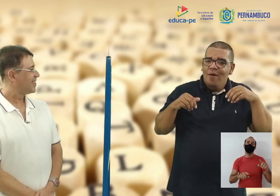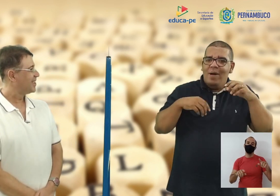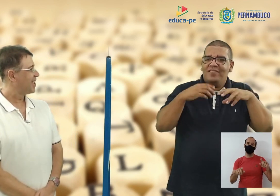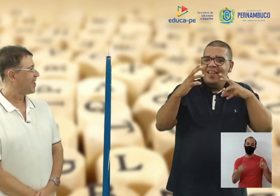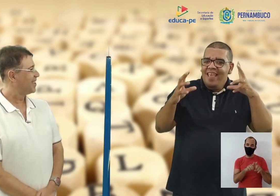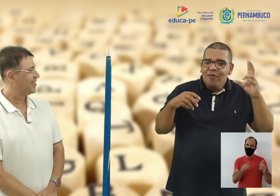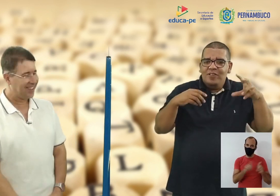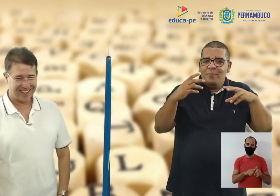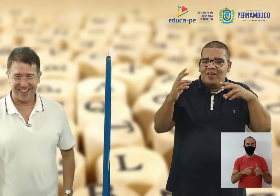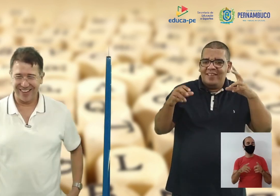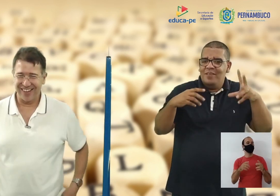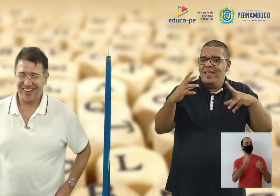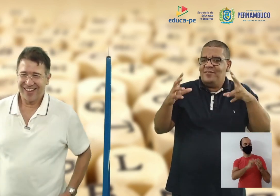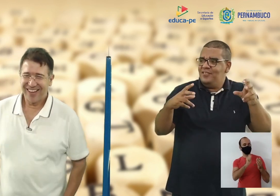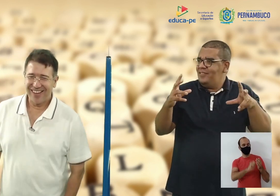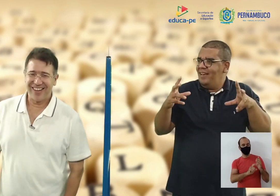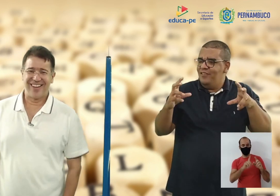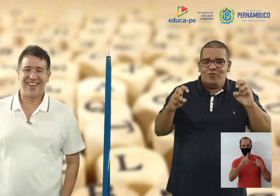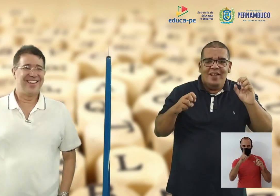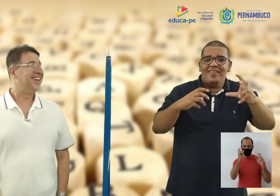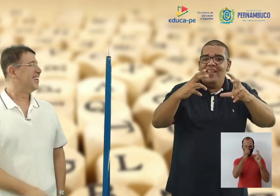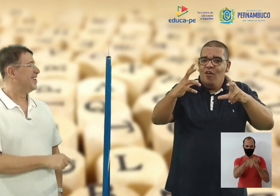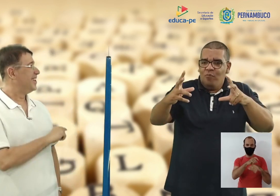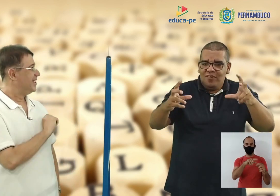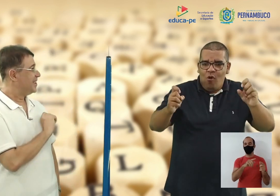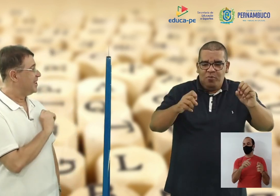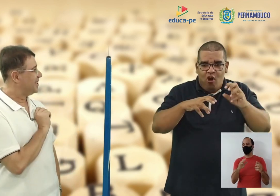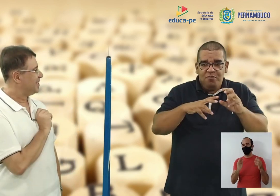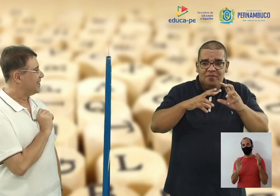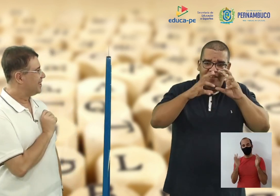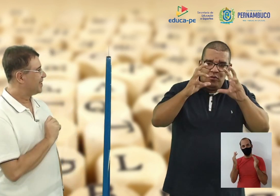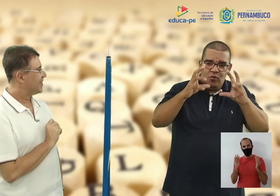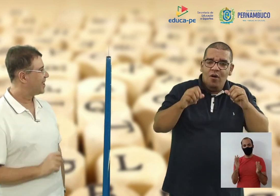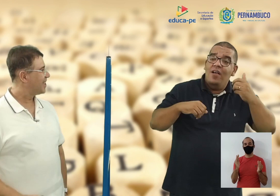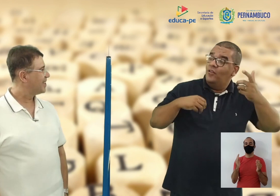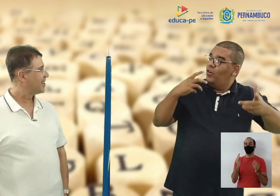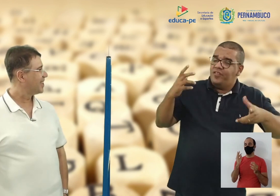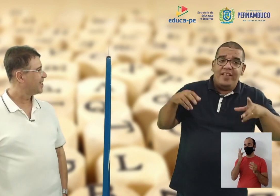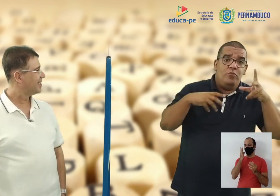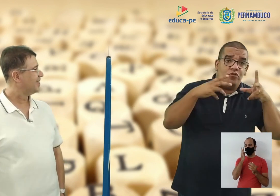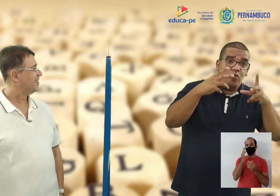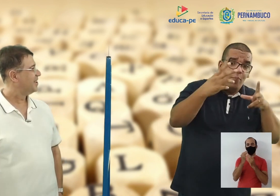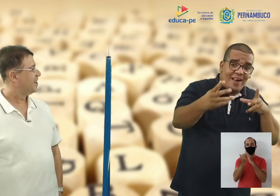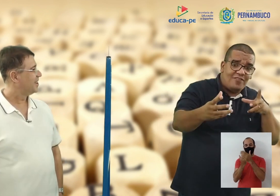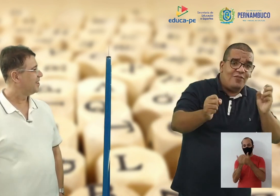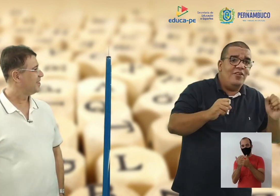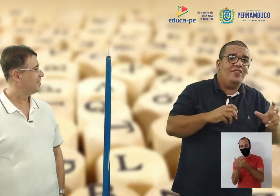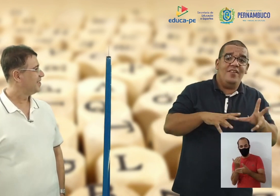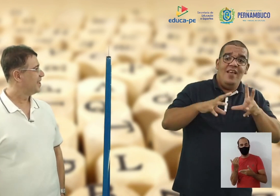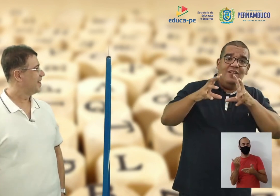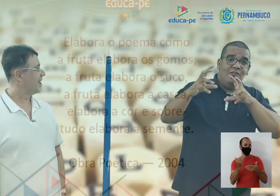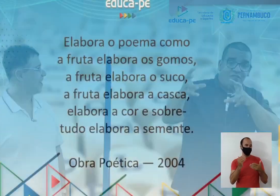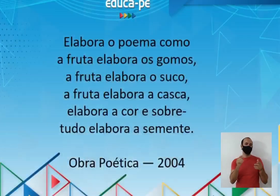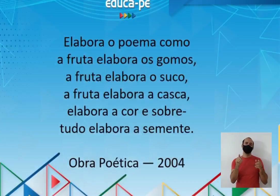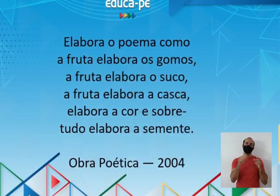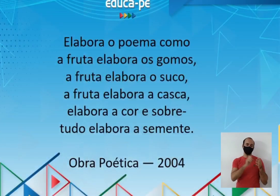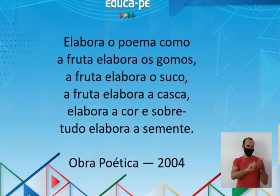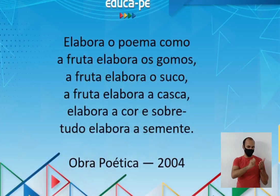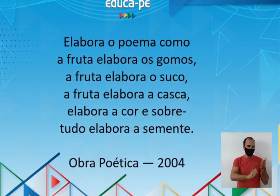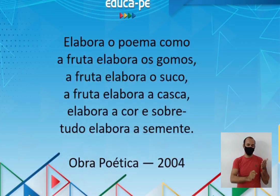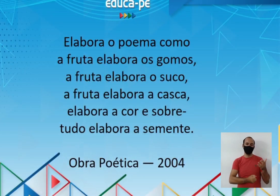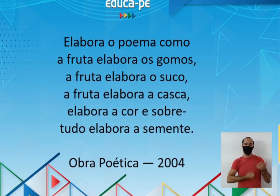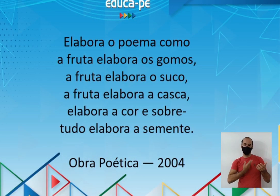curto, mas rico de procedimentos estilísticos, né? Como o professor Robson citou, nós temos comparações, nós